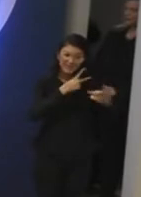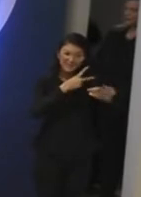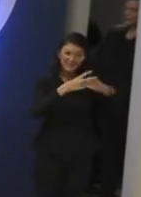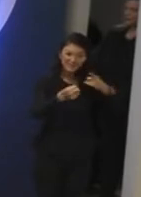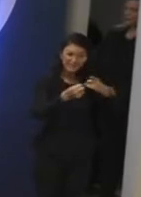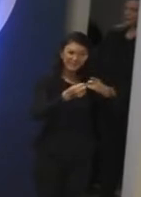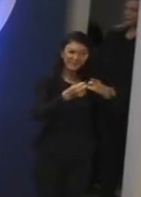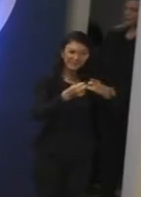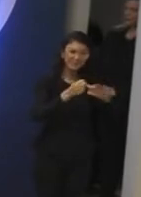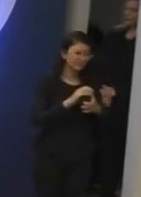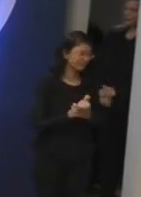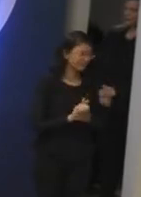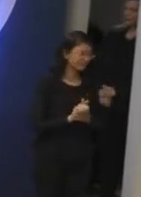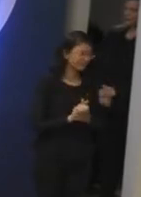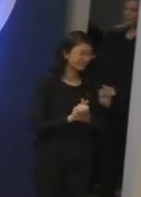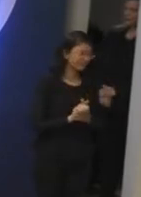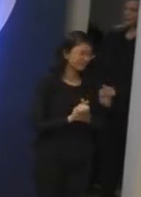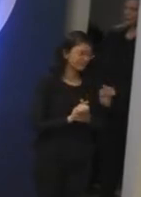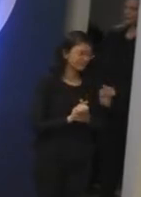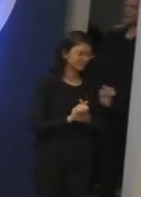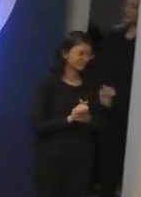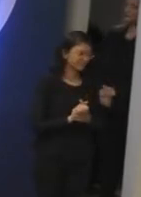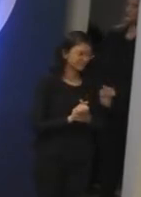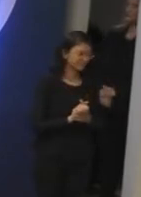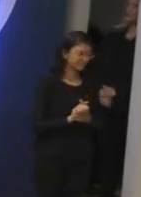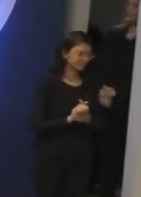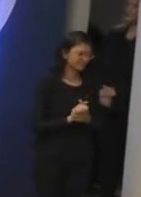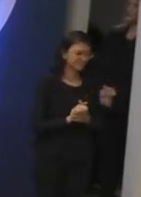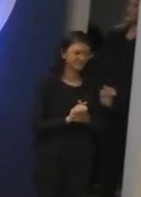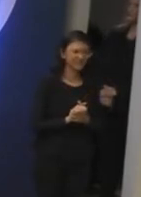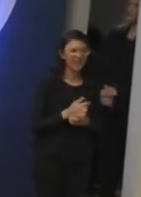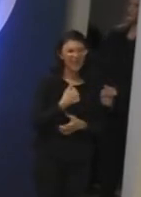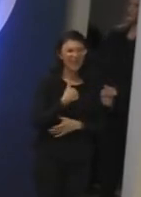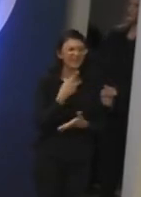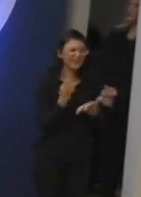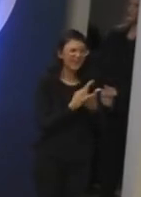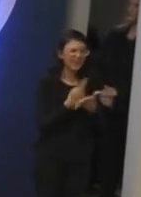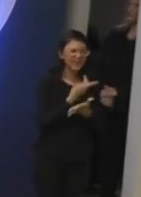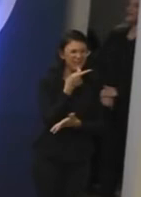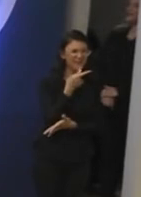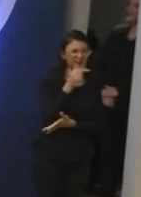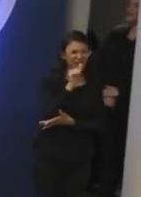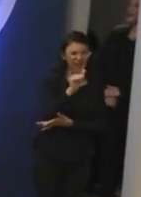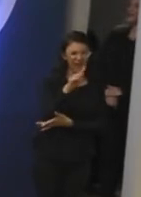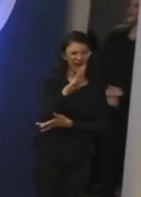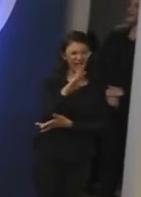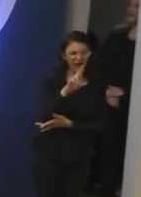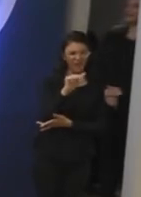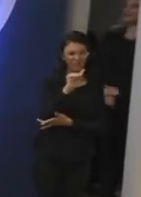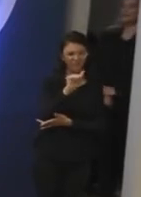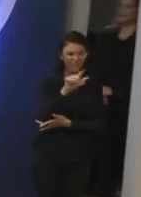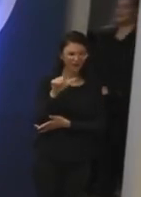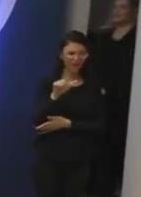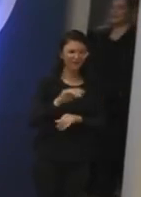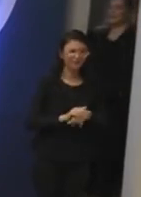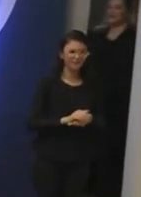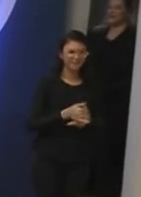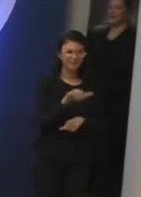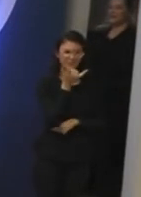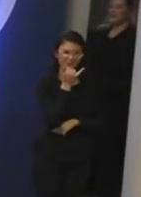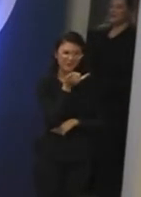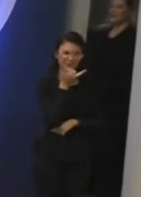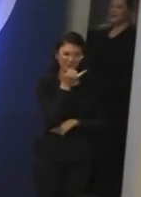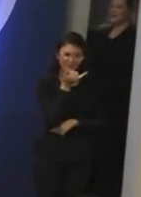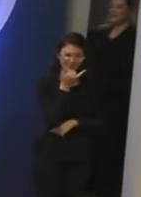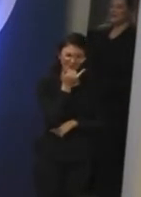Qualidade 2021... Eu falei Abrade, não foi? Vou repetir, hein? Vai ter prêmio da Brad também para